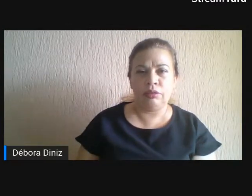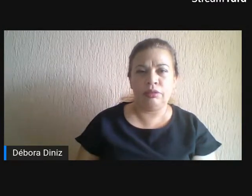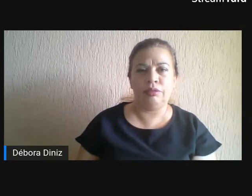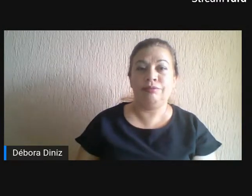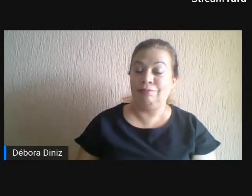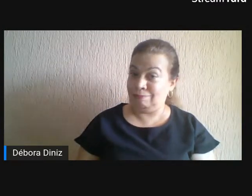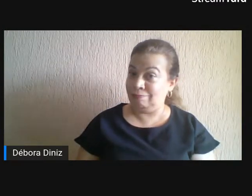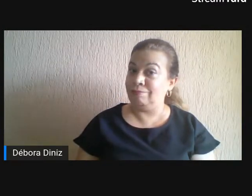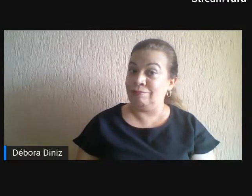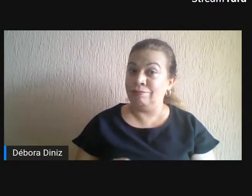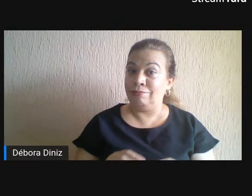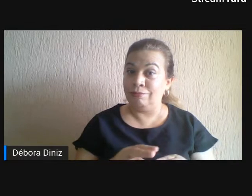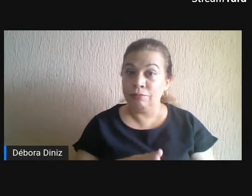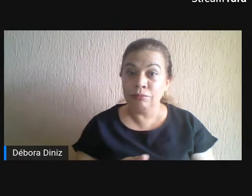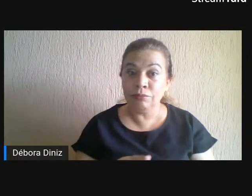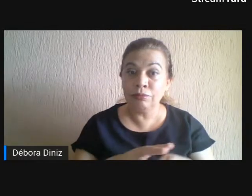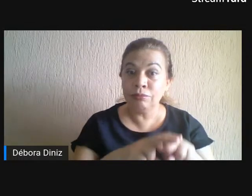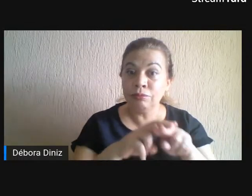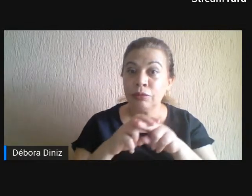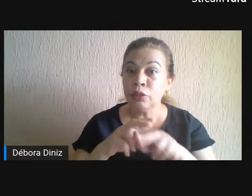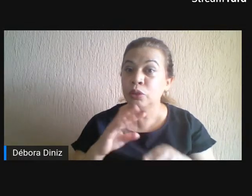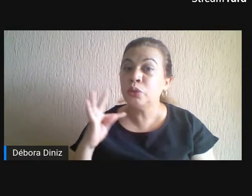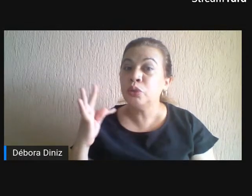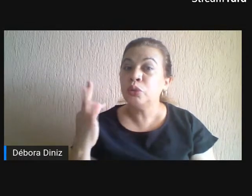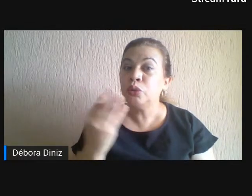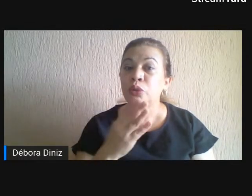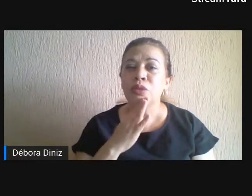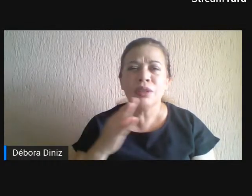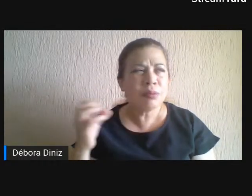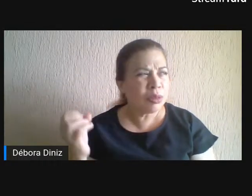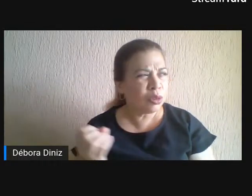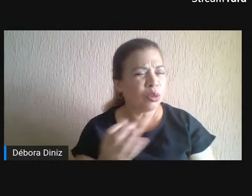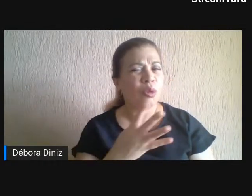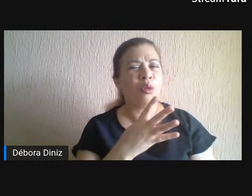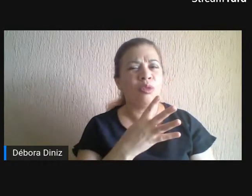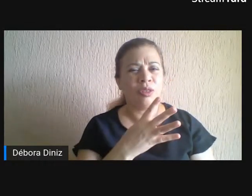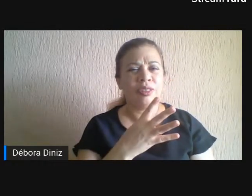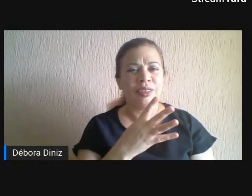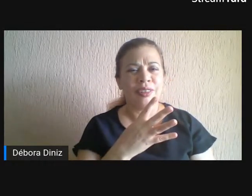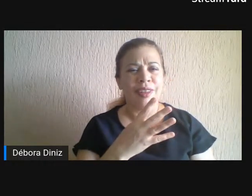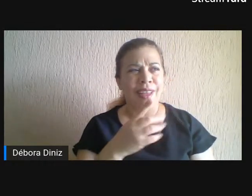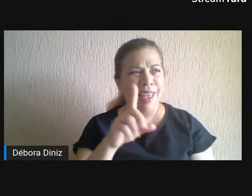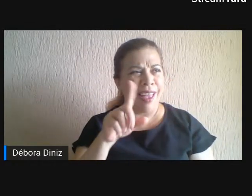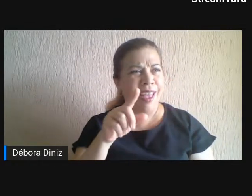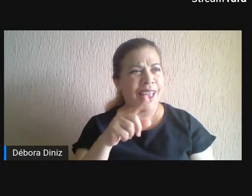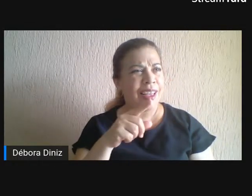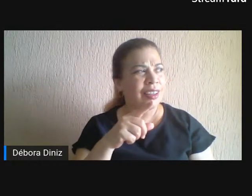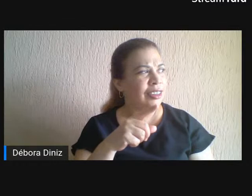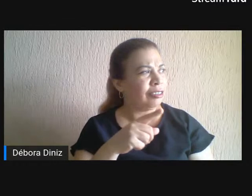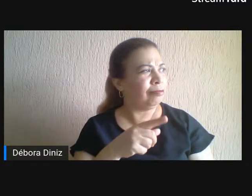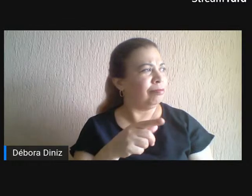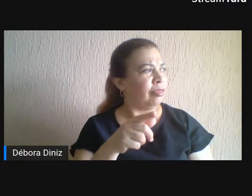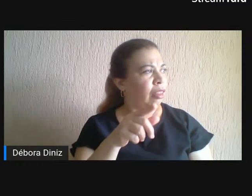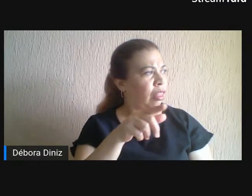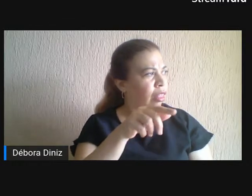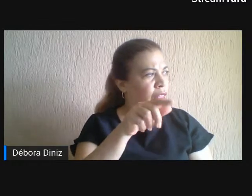contrassenso. Porque todo conhecimento novo é a negação de um conhecimento